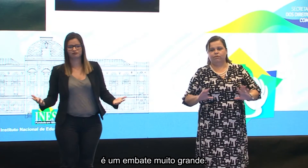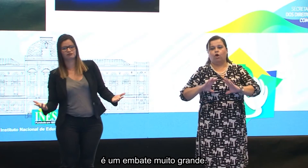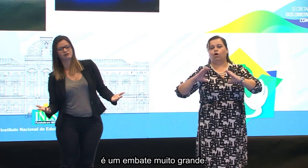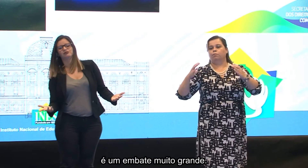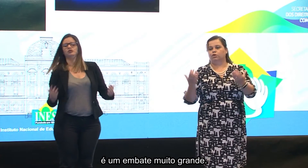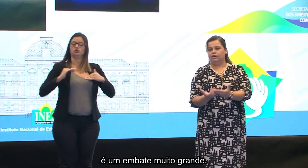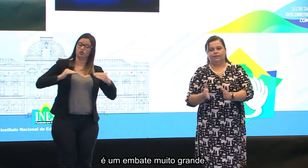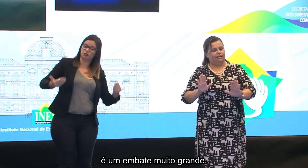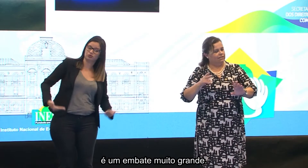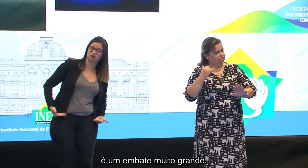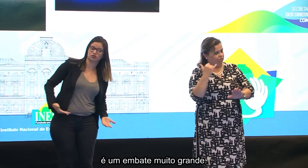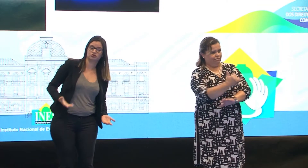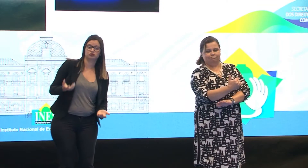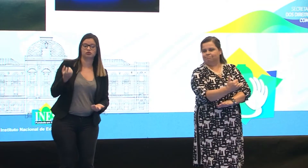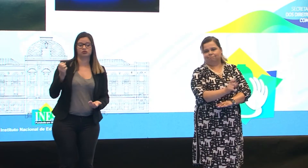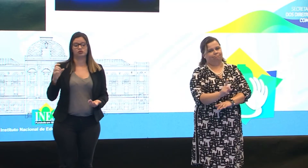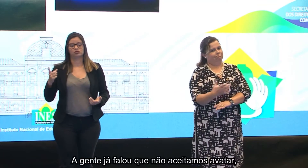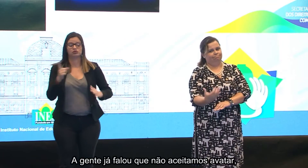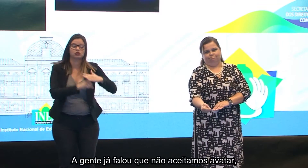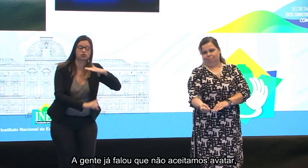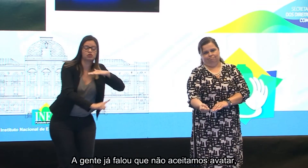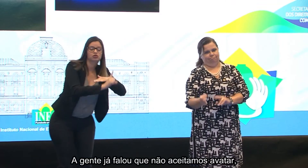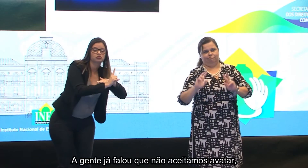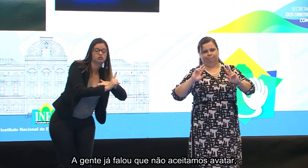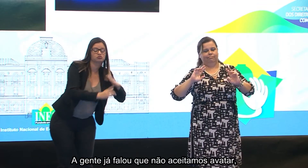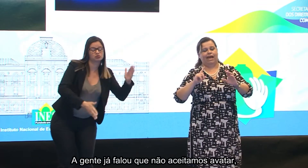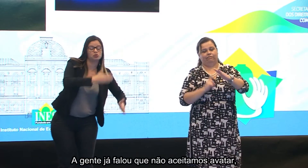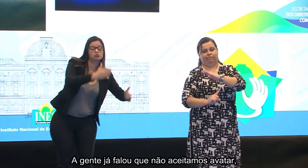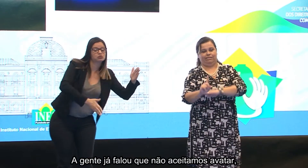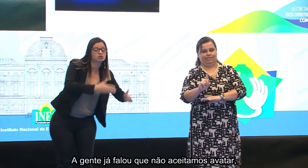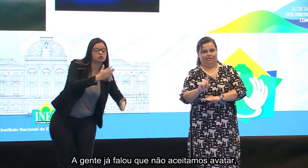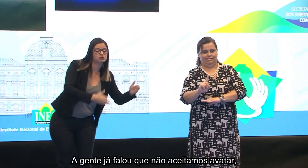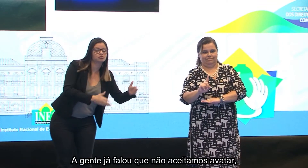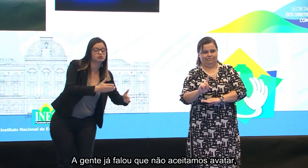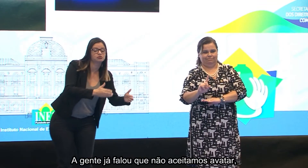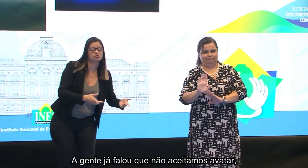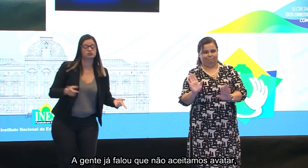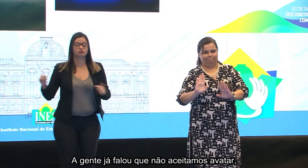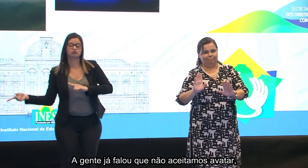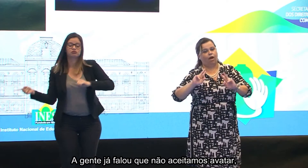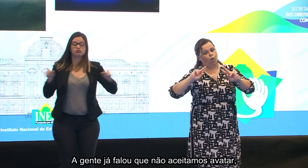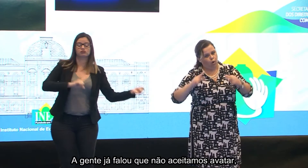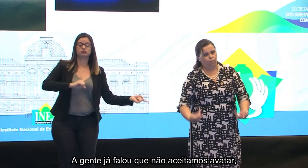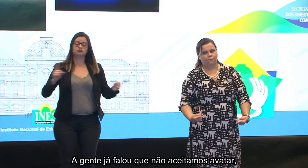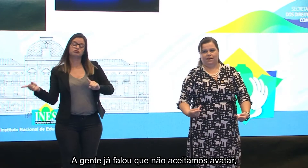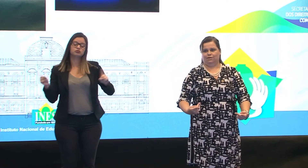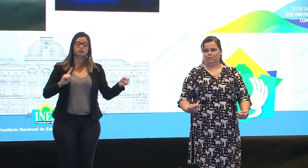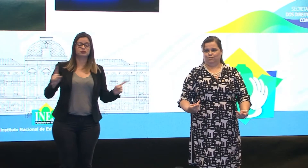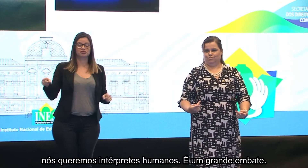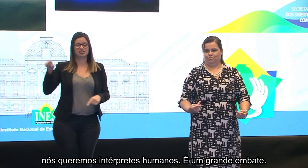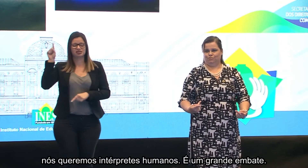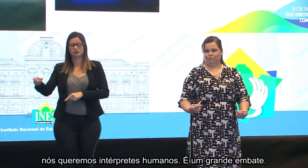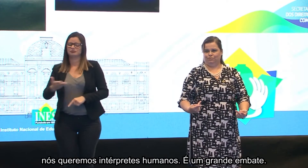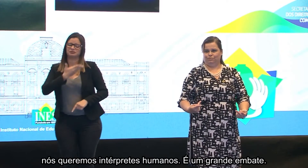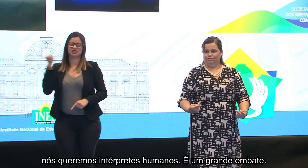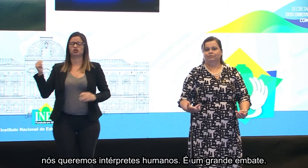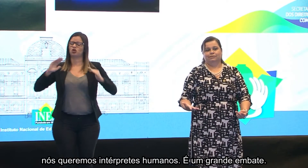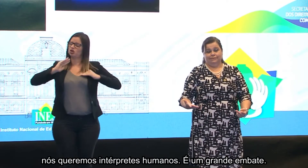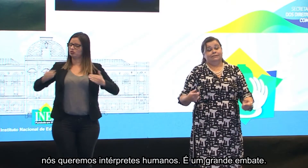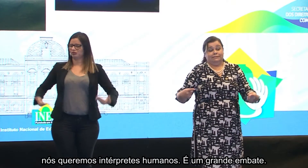embate muito grande e a gente já falou que não aceita Avatar. Nós já falamos isso. Nós queremos intérpretes